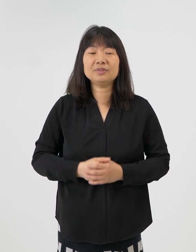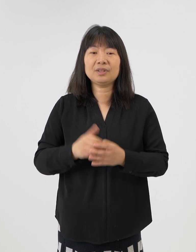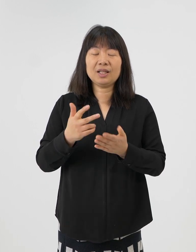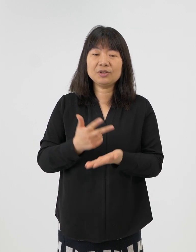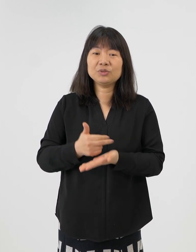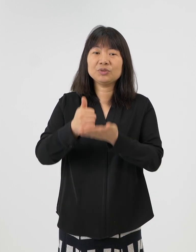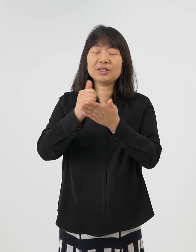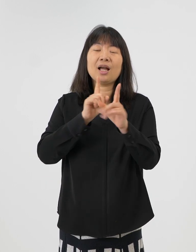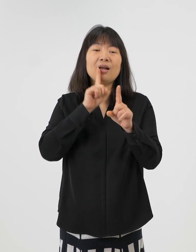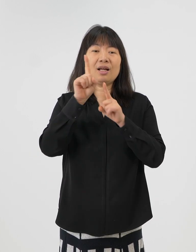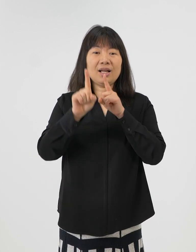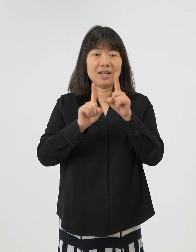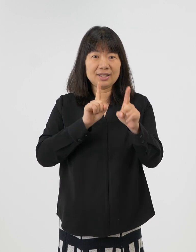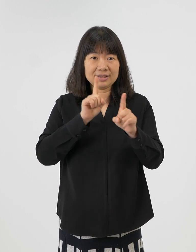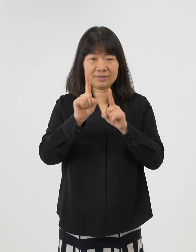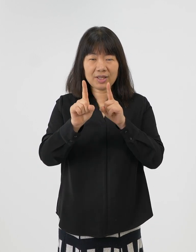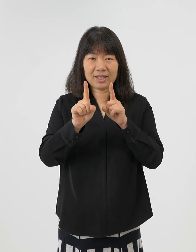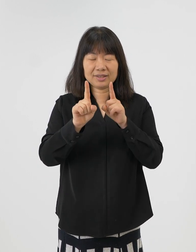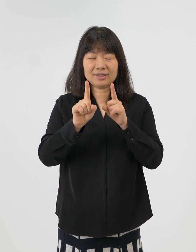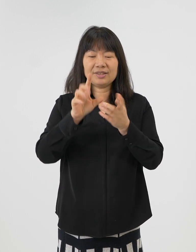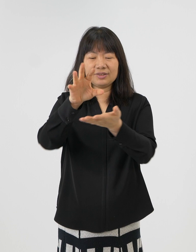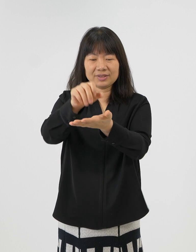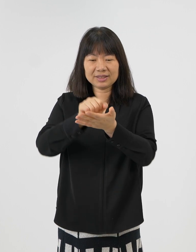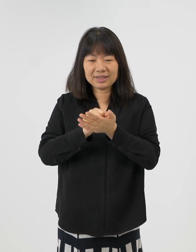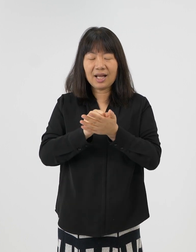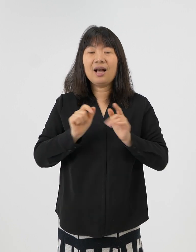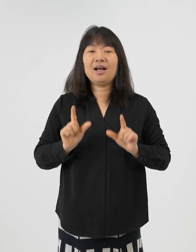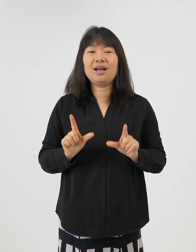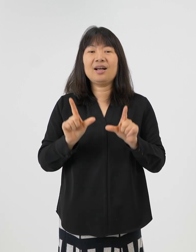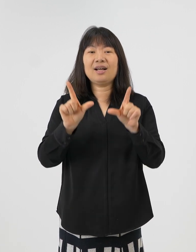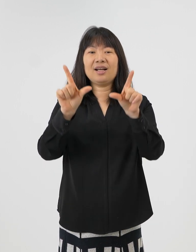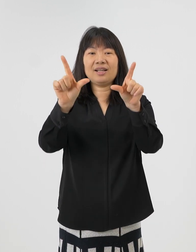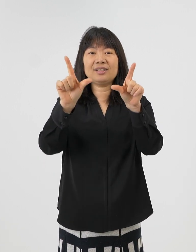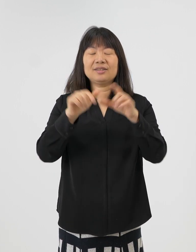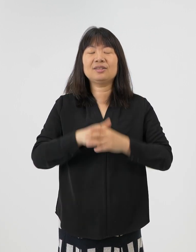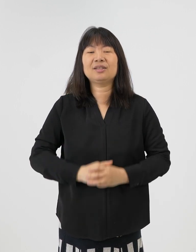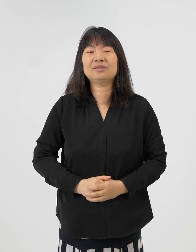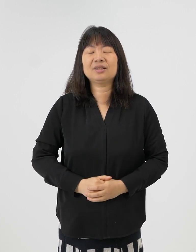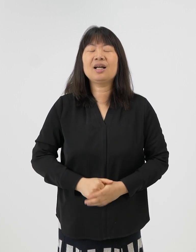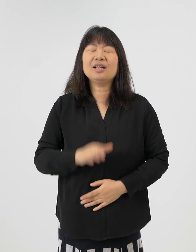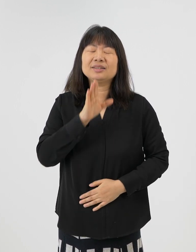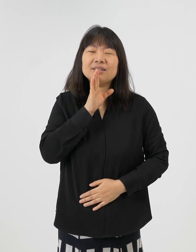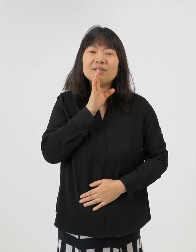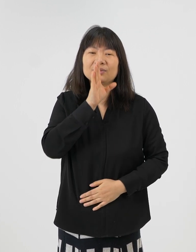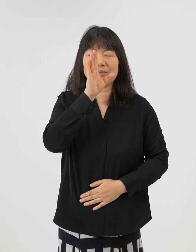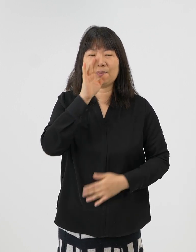주의 말씀 받은 그날 참